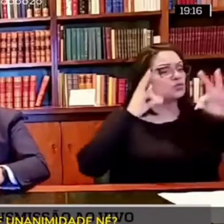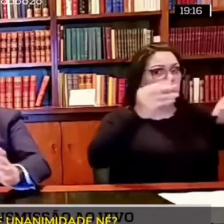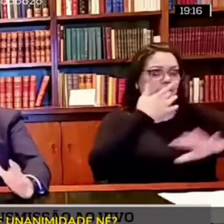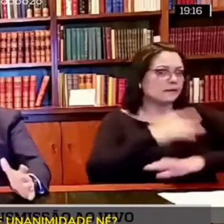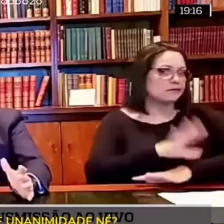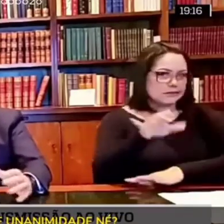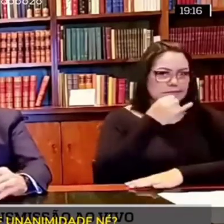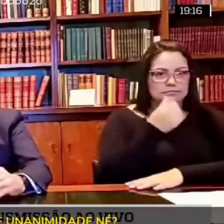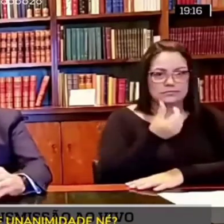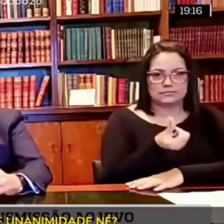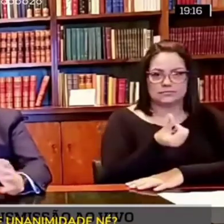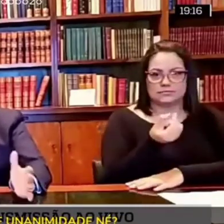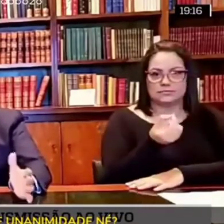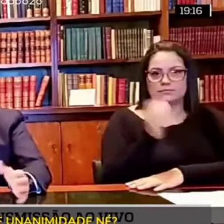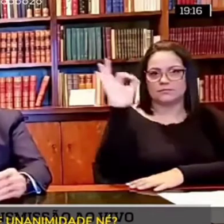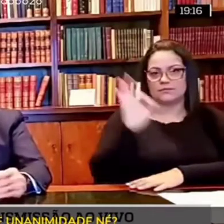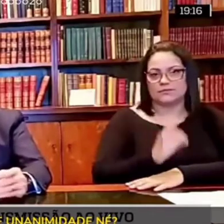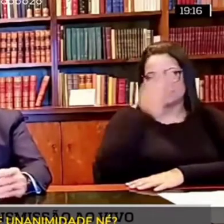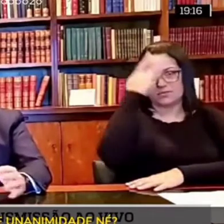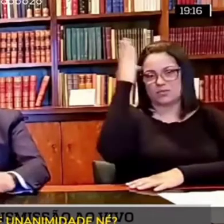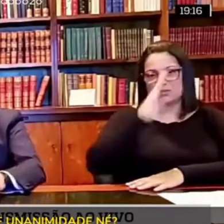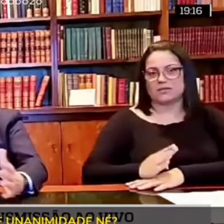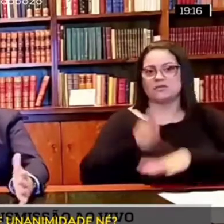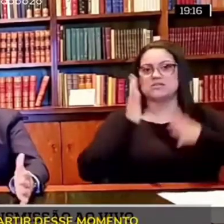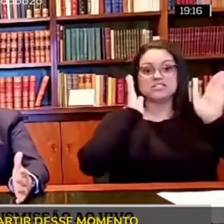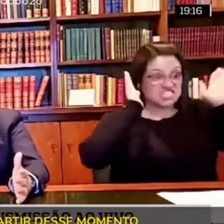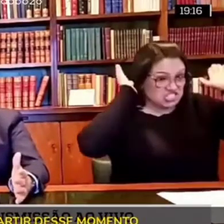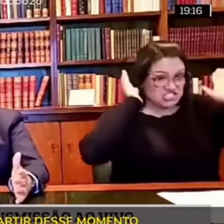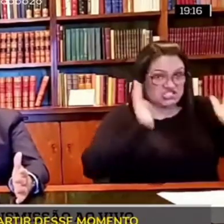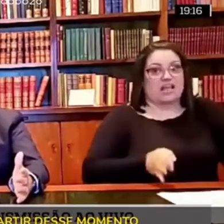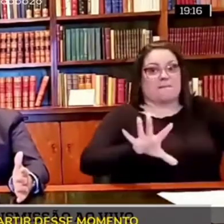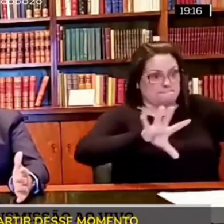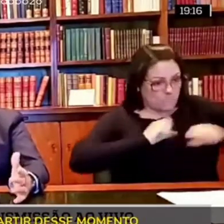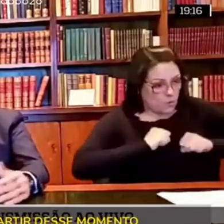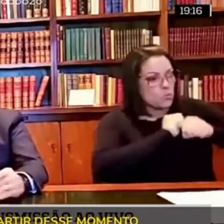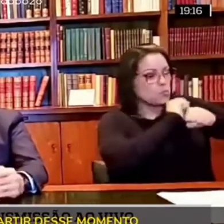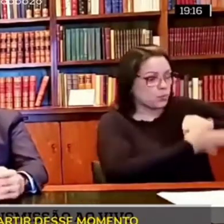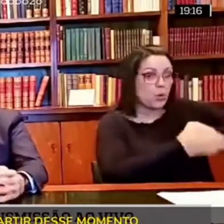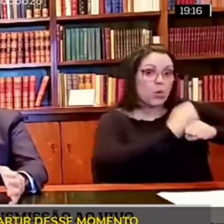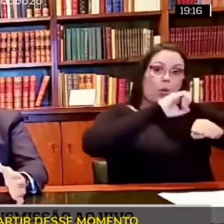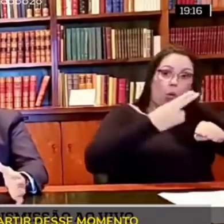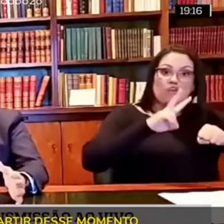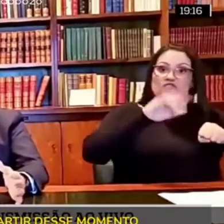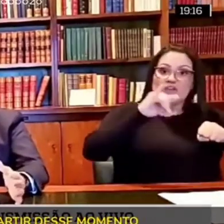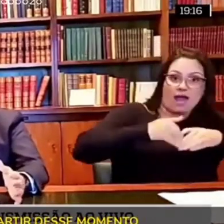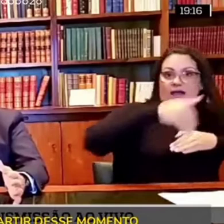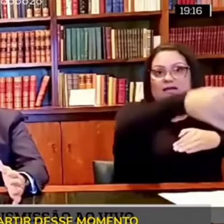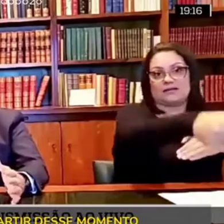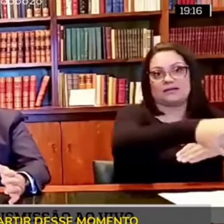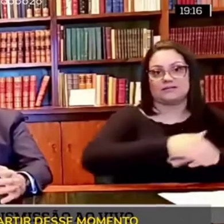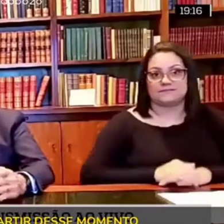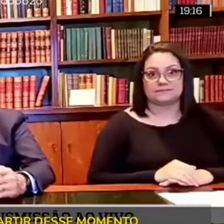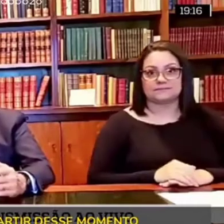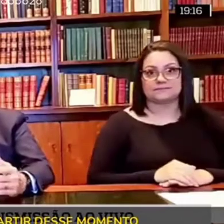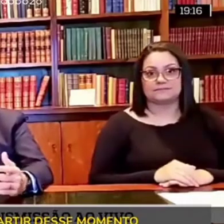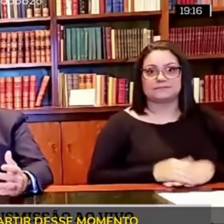E 60% dos brasileiros já foram ou serão infectados. E a partir desse momento,